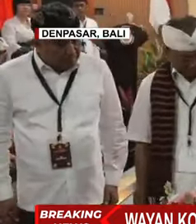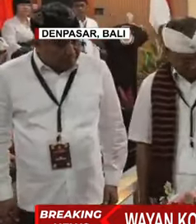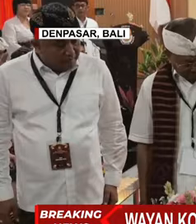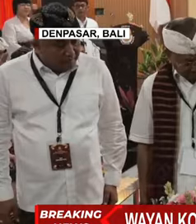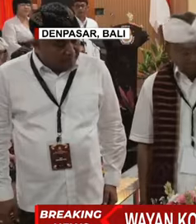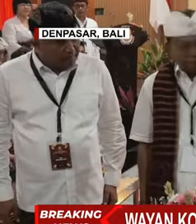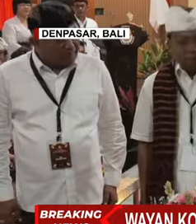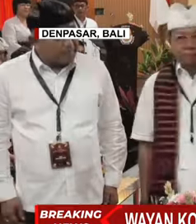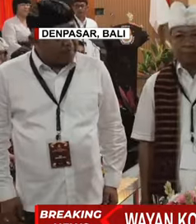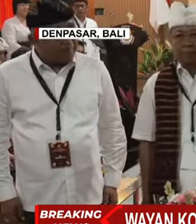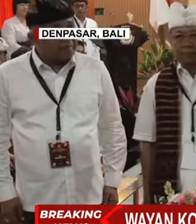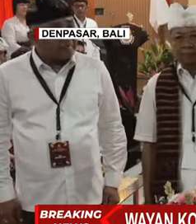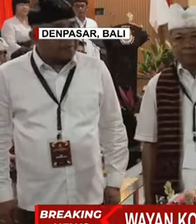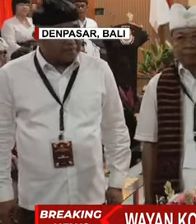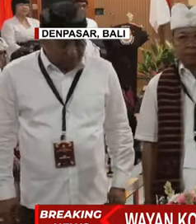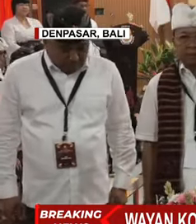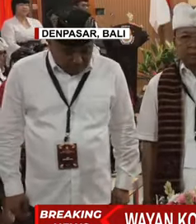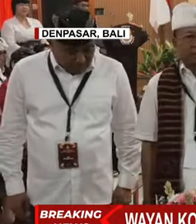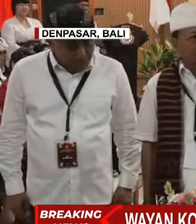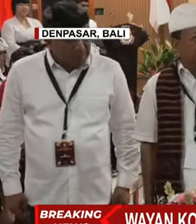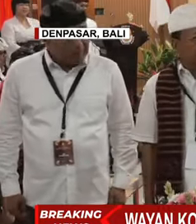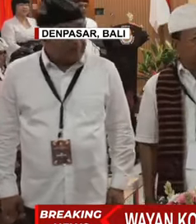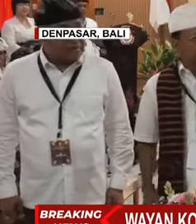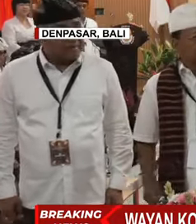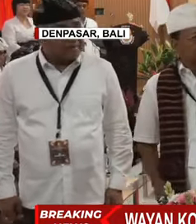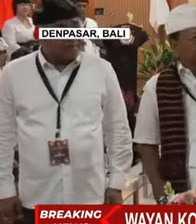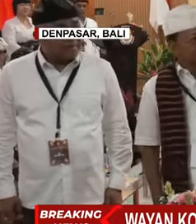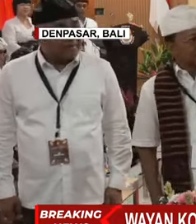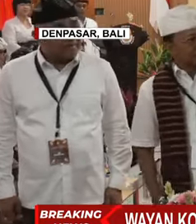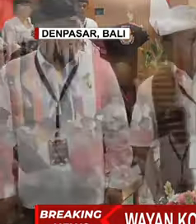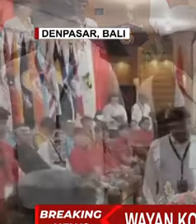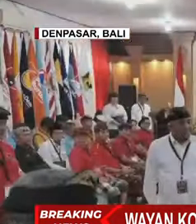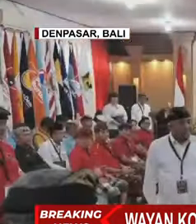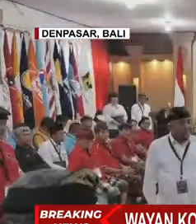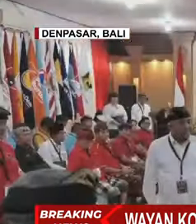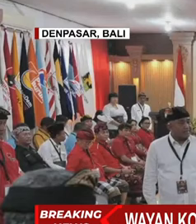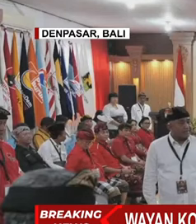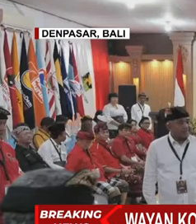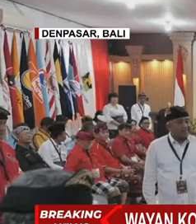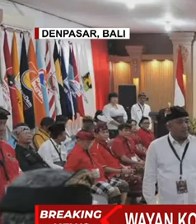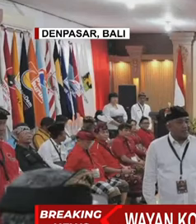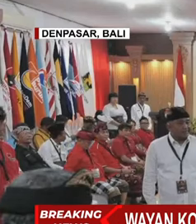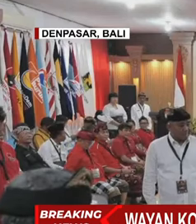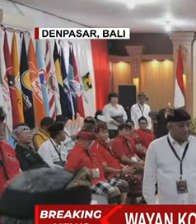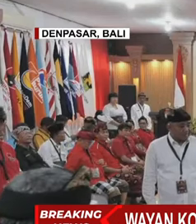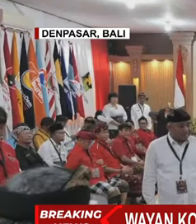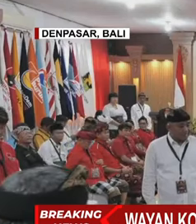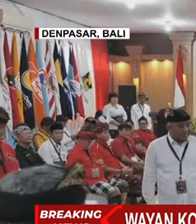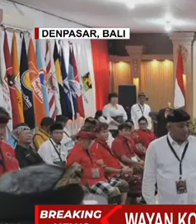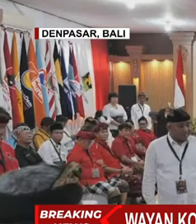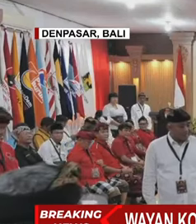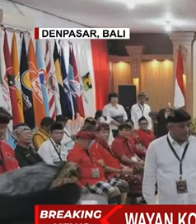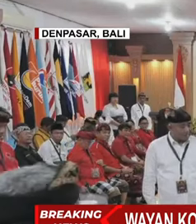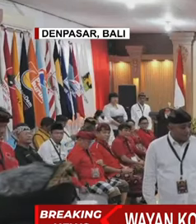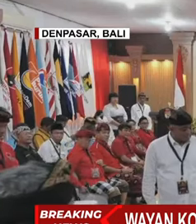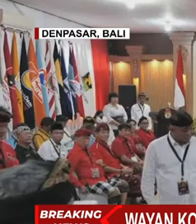ingin memilih seseorang atau calon yang sudah punya rekam jejak pernah terbukti bekerja dengan baik H nah itu yang akan